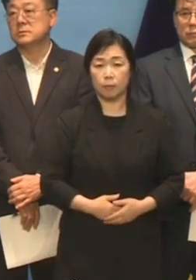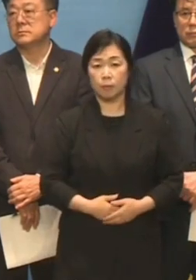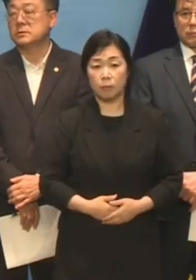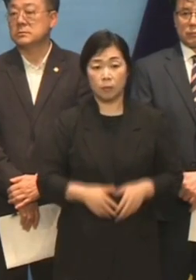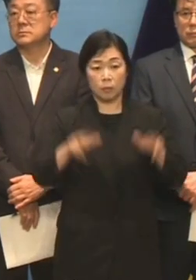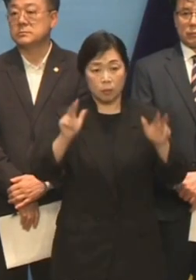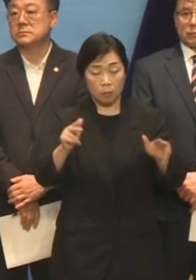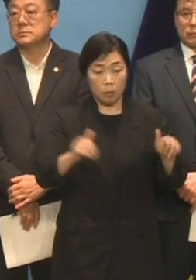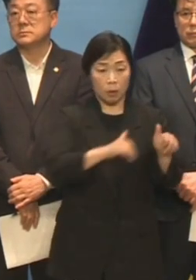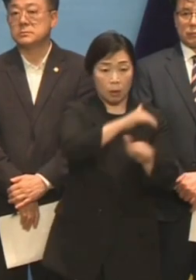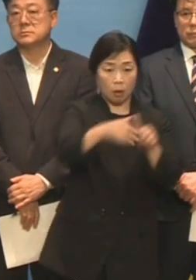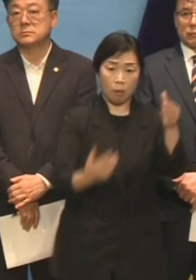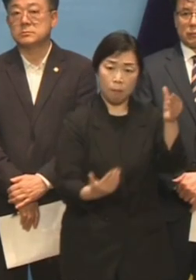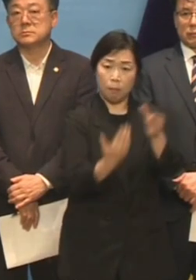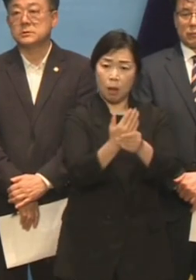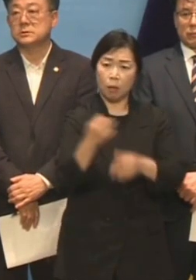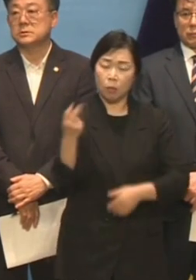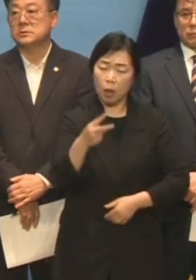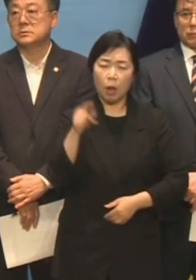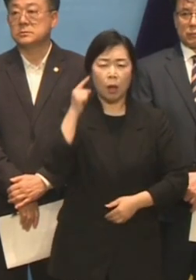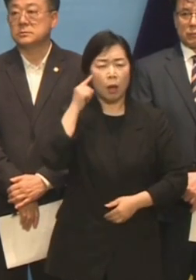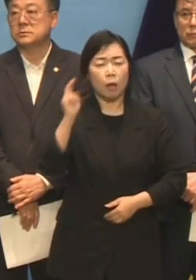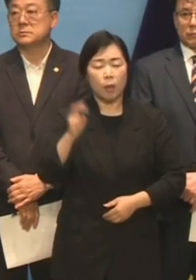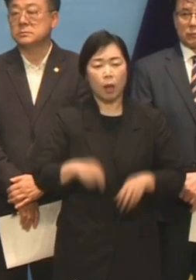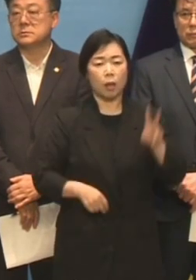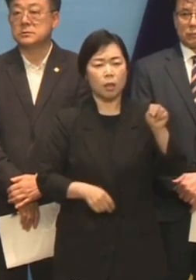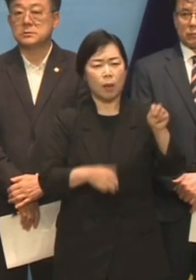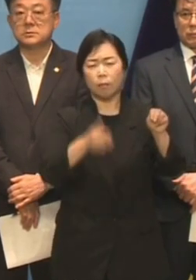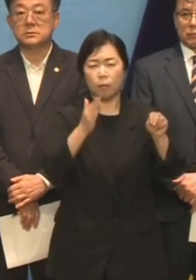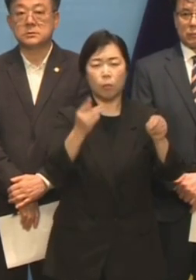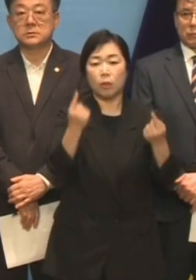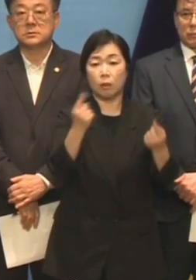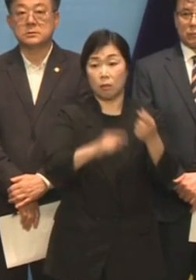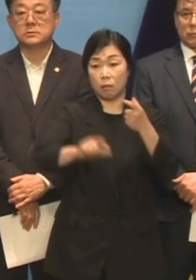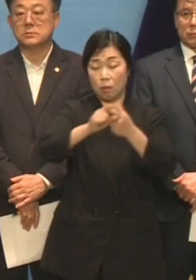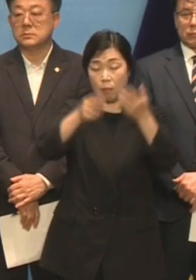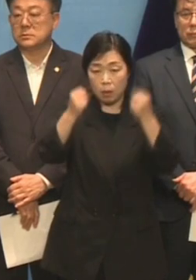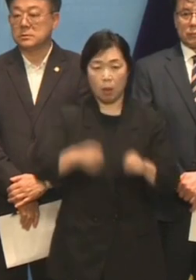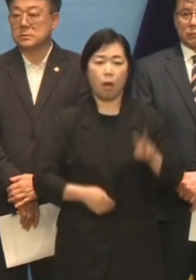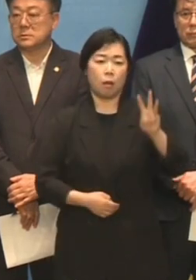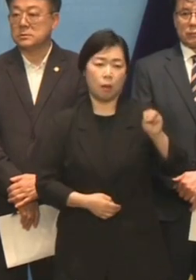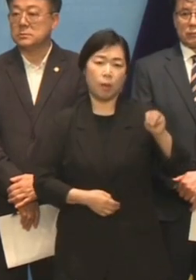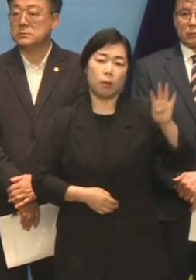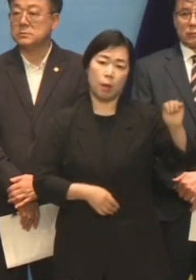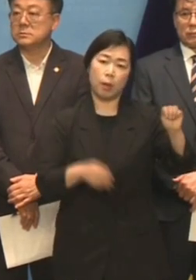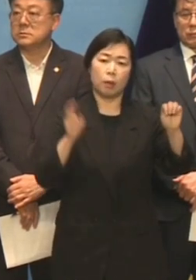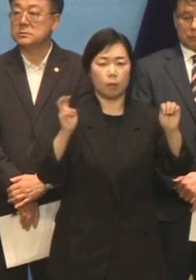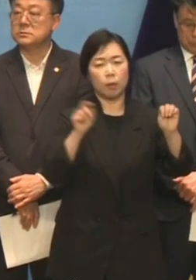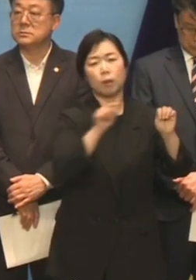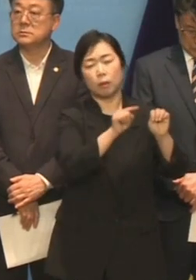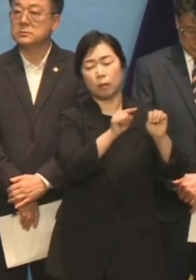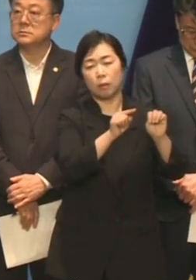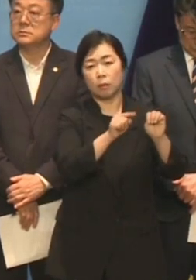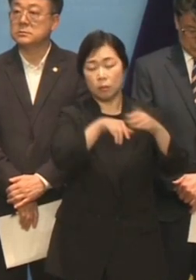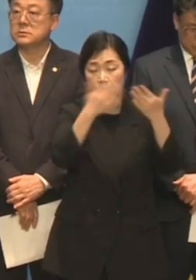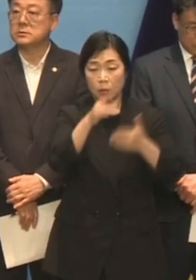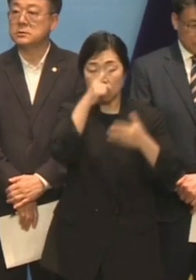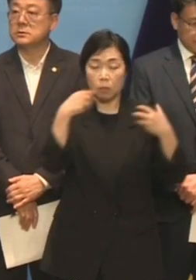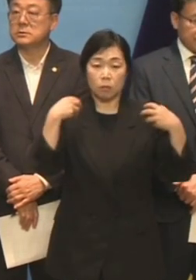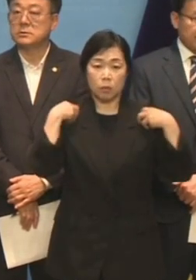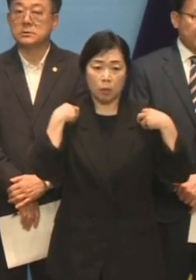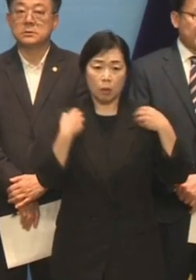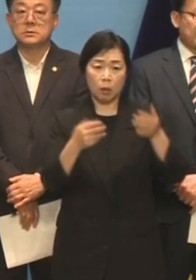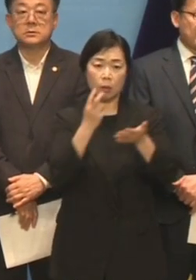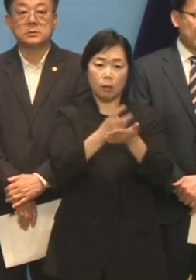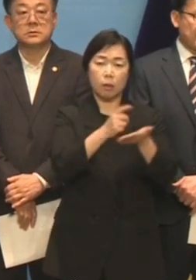지금 같은 상황이 계속된다고 그러게 되면 뭐 3만 세대, 4만 세대가 나올 수도 있는 상황인데 막상 정부가 내놓는 대책들은 모두 앞으로